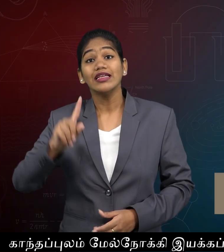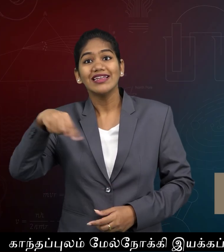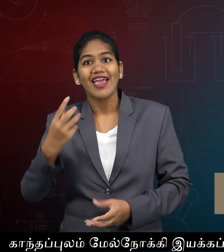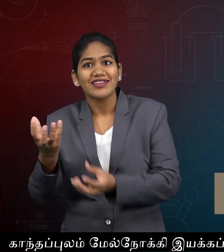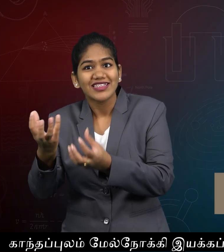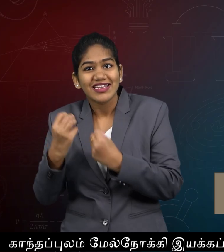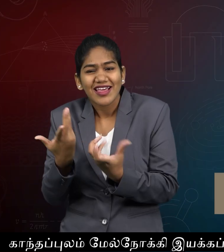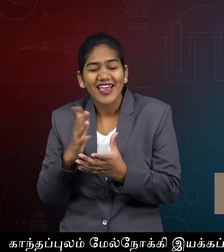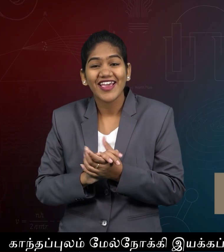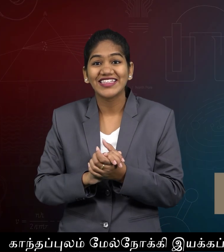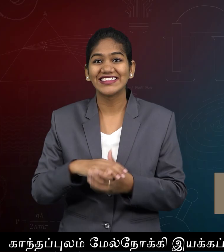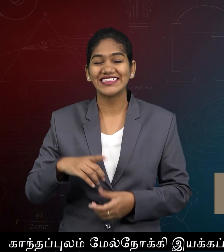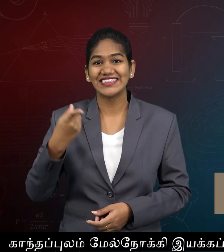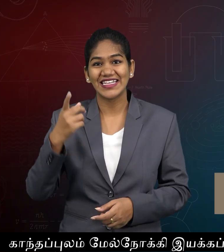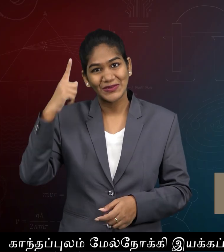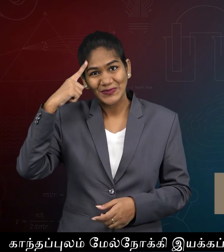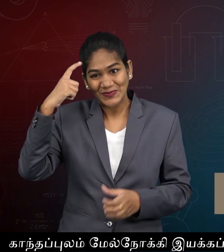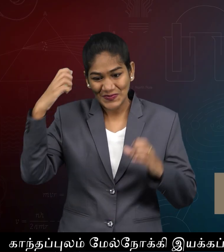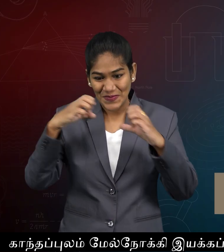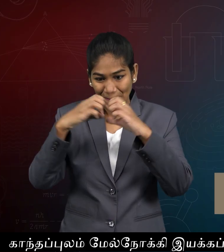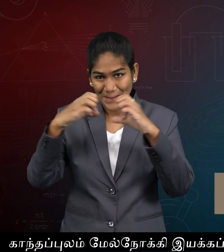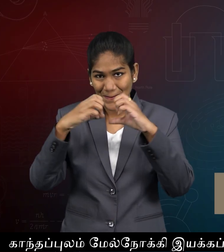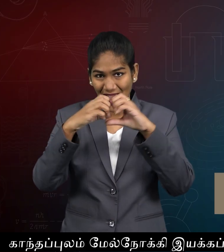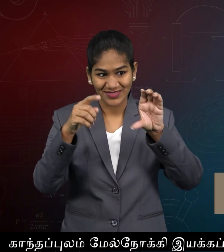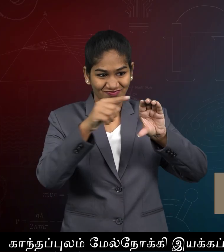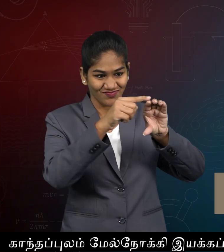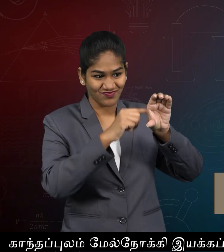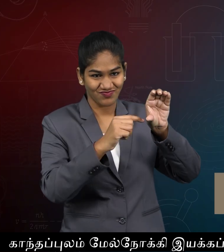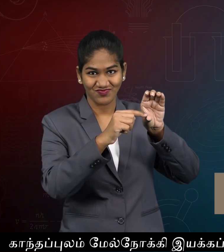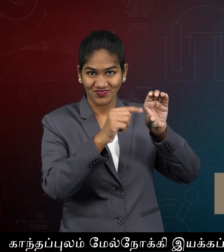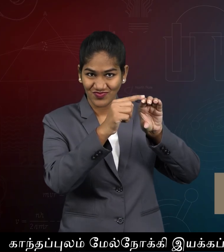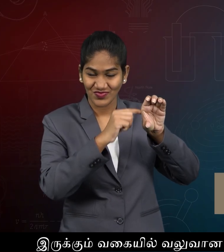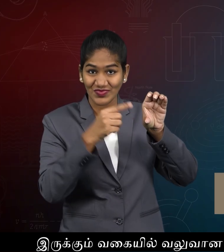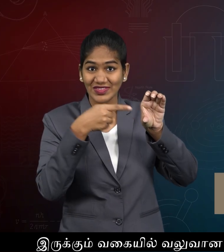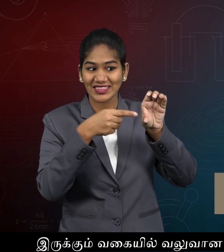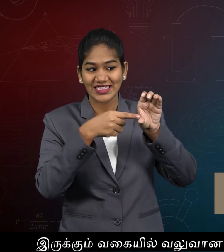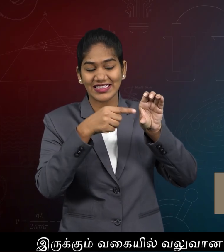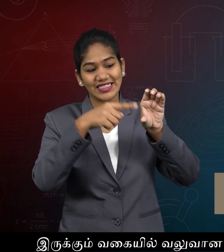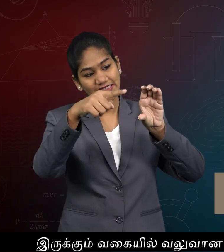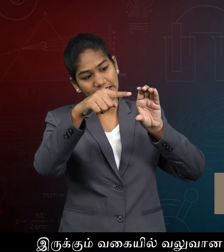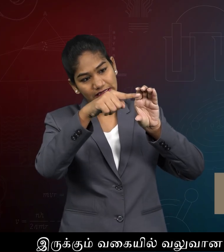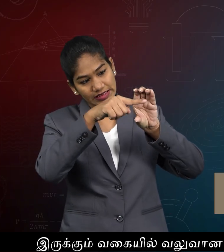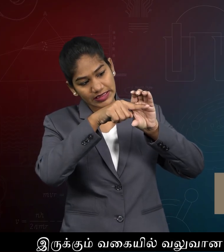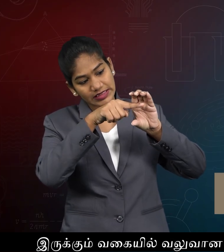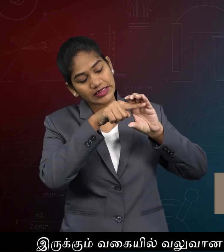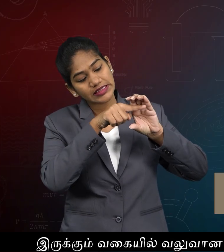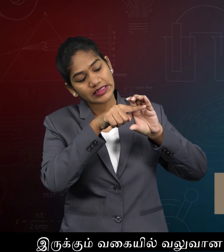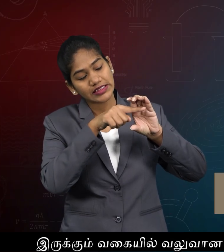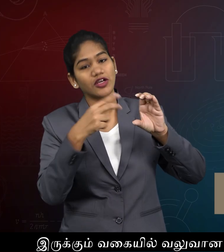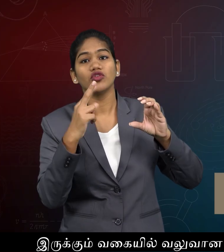காந்தப்புலம் மேல் நோக்கி இயக்கப்பட்ட இரண்டு துருவங்களுக்கு இடையே தடி இருக்கும் வகையில் வலுவான லாட